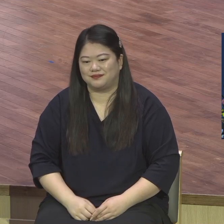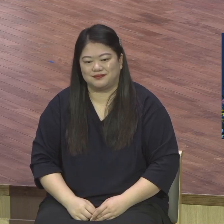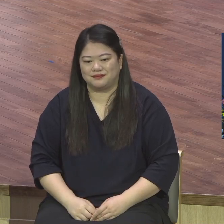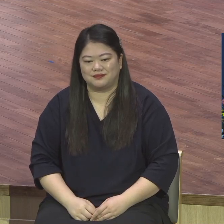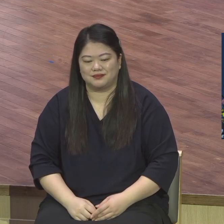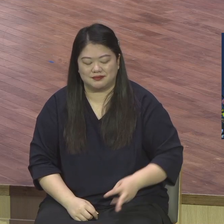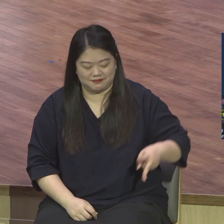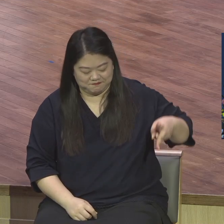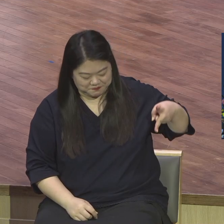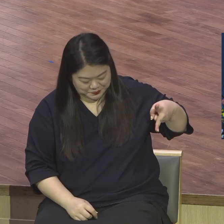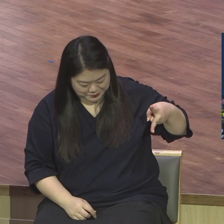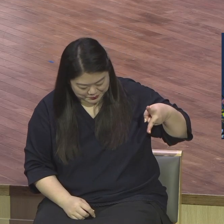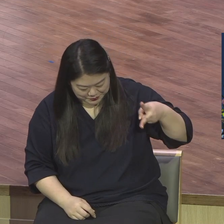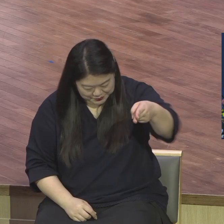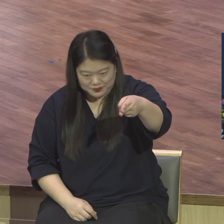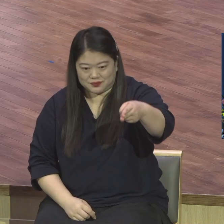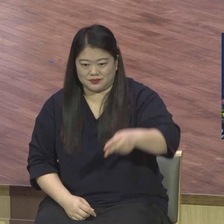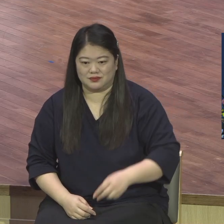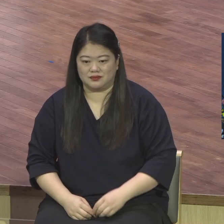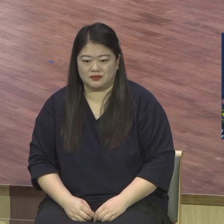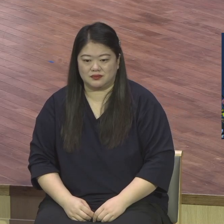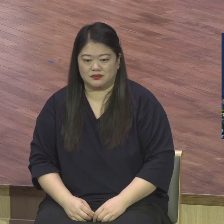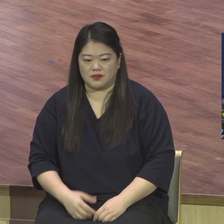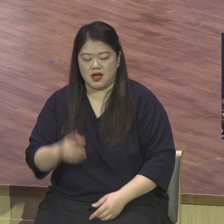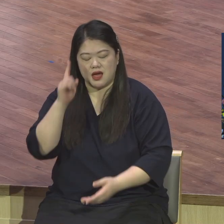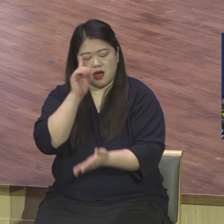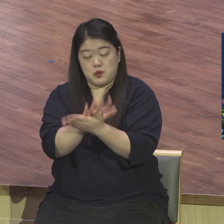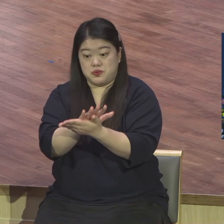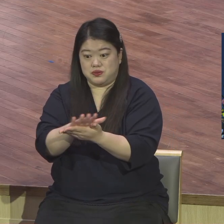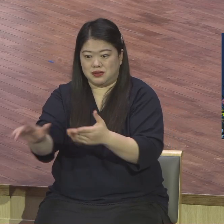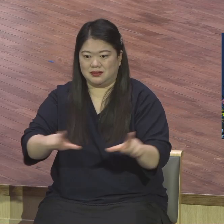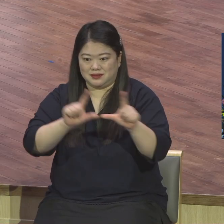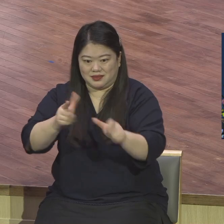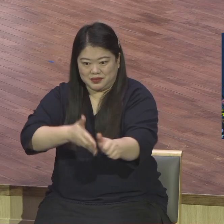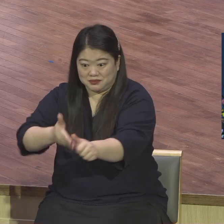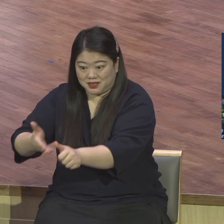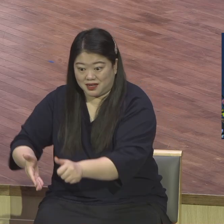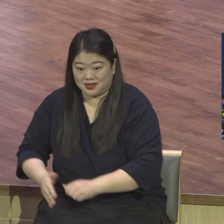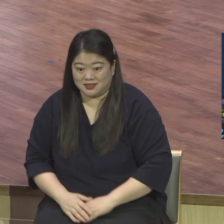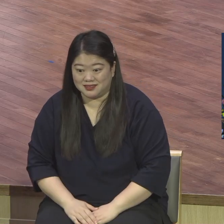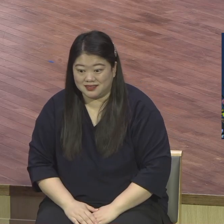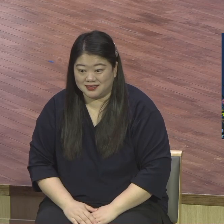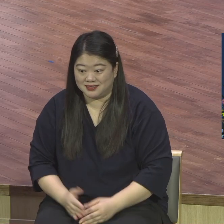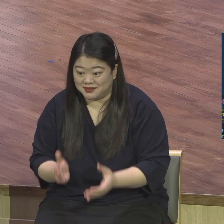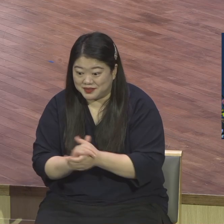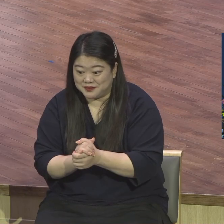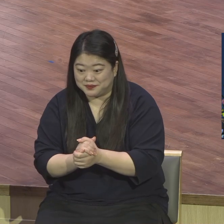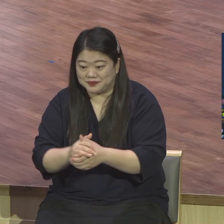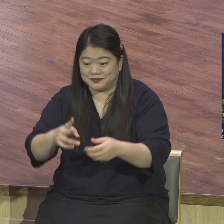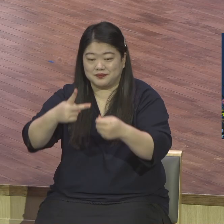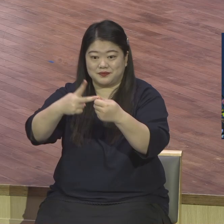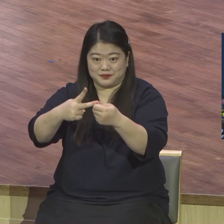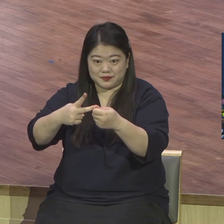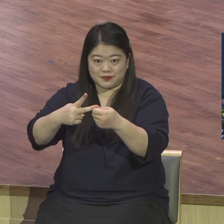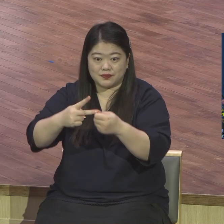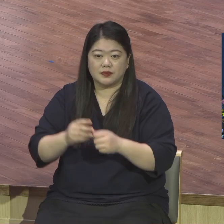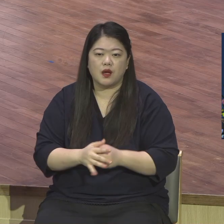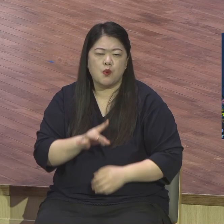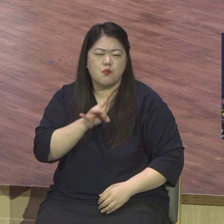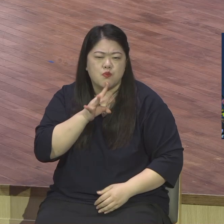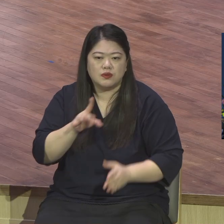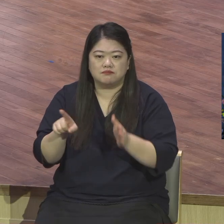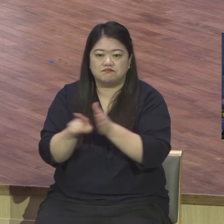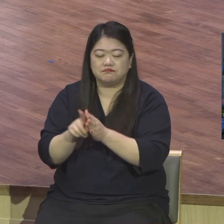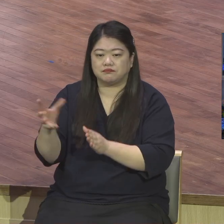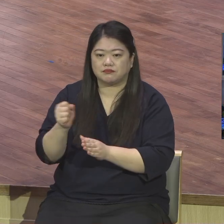자유하시고 참 복음이 생되기를 주님으로 축복합니다. 두 번째로 오직 믿음으로 사는 의인입니다.